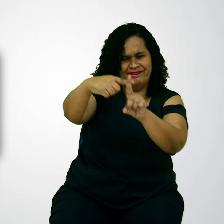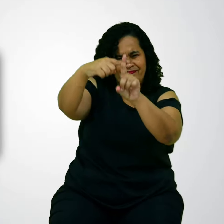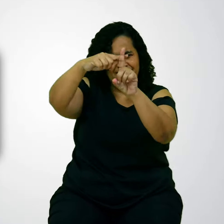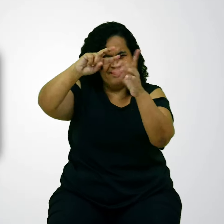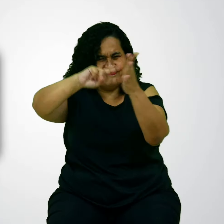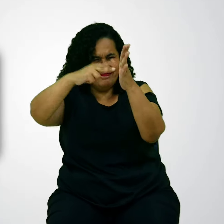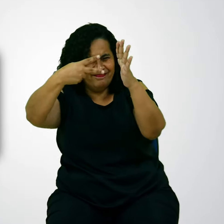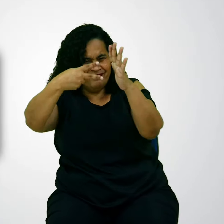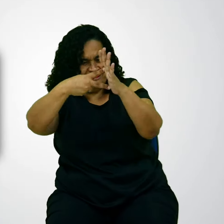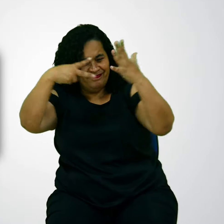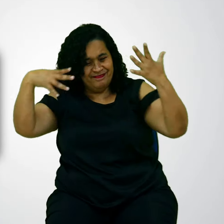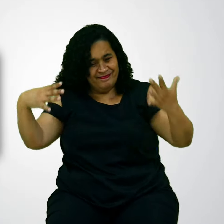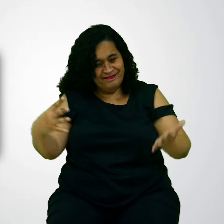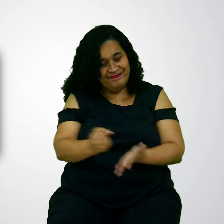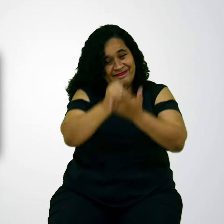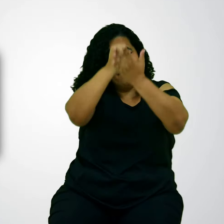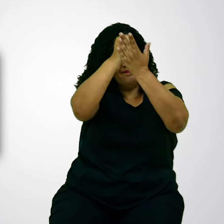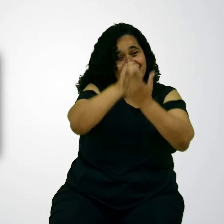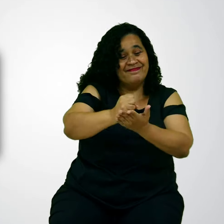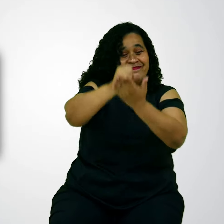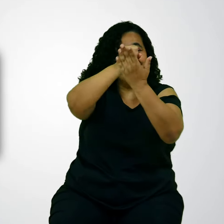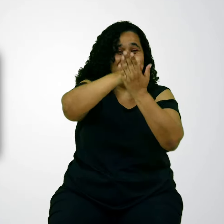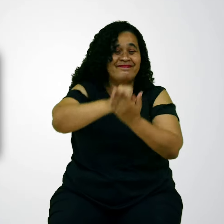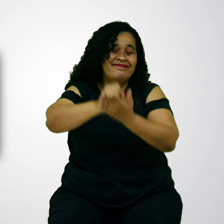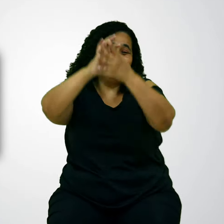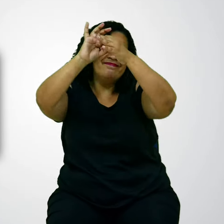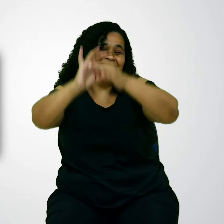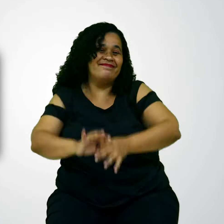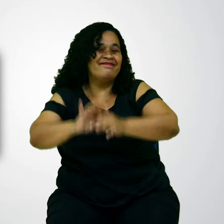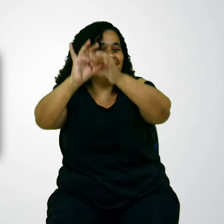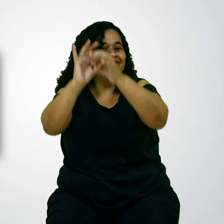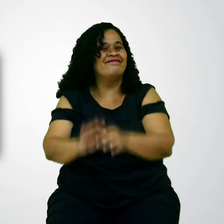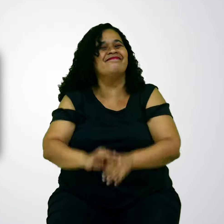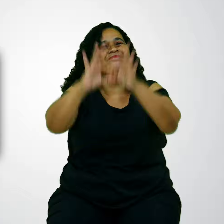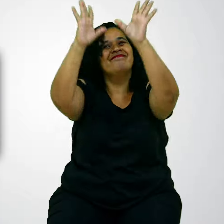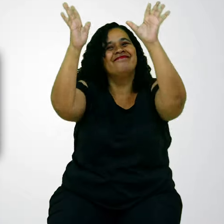me libertou.